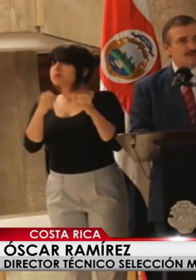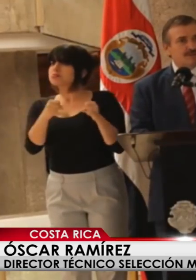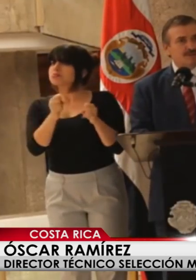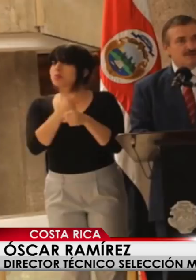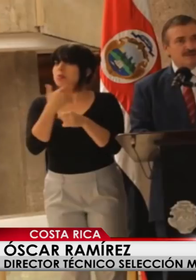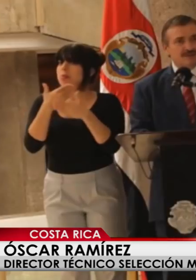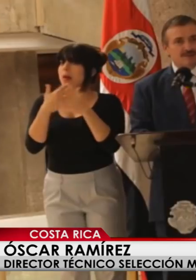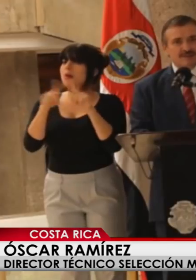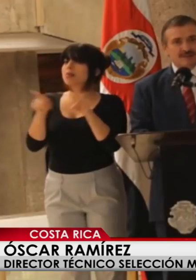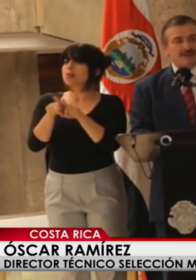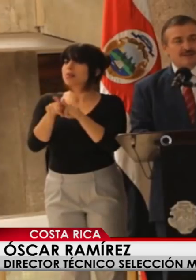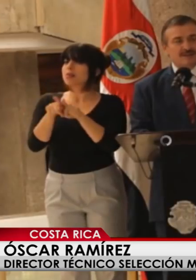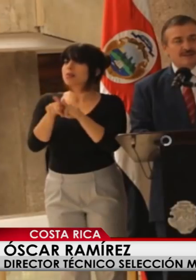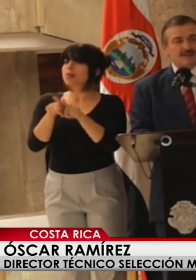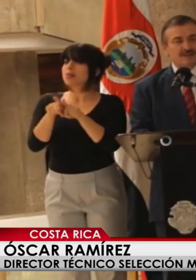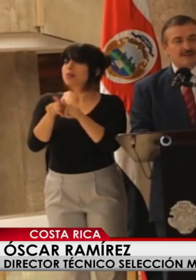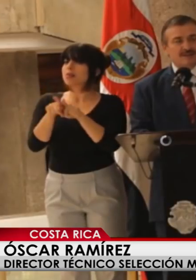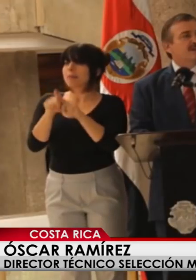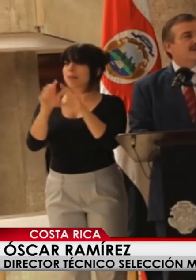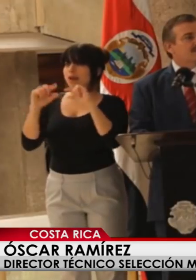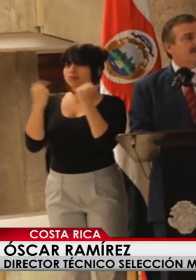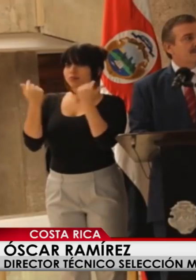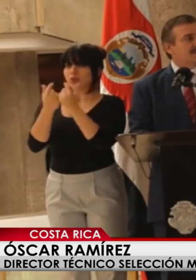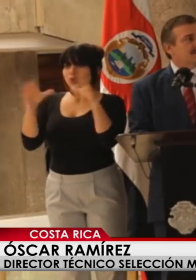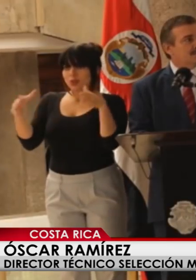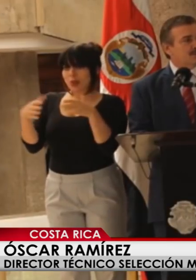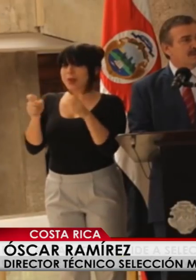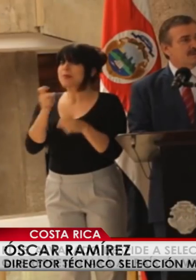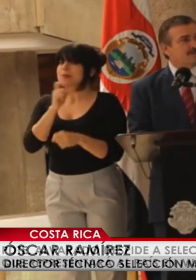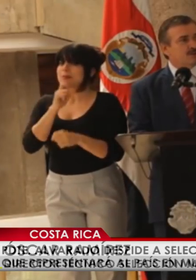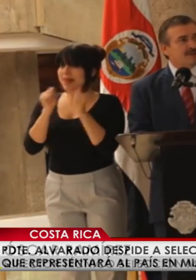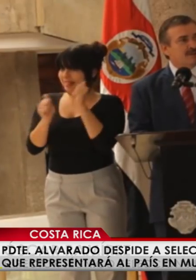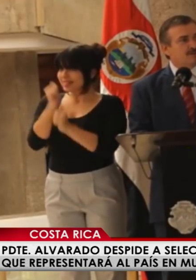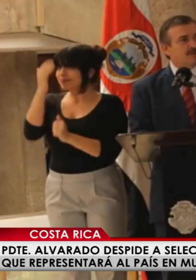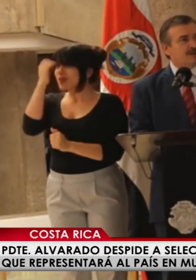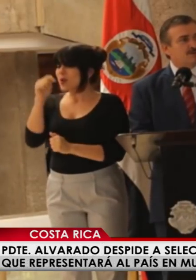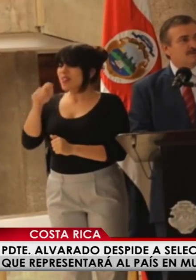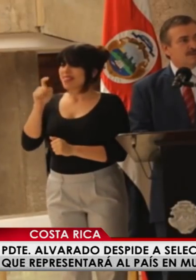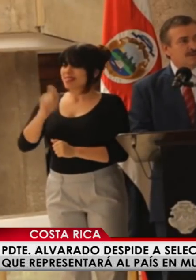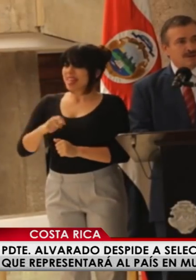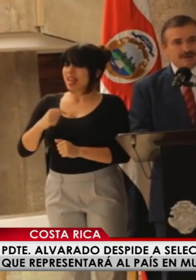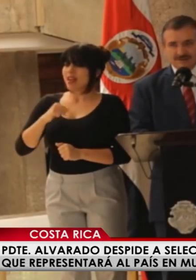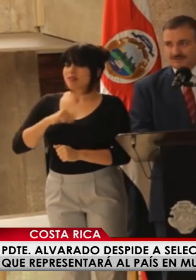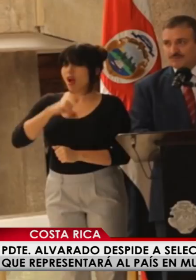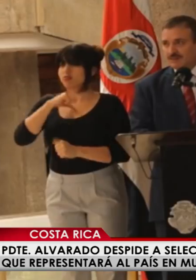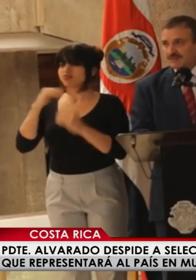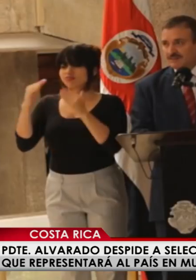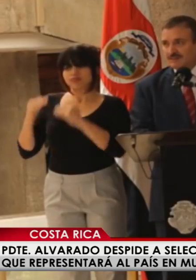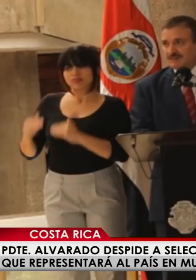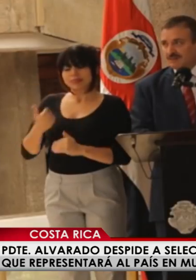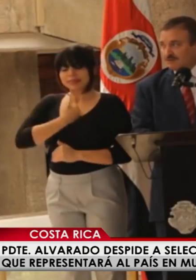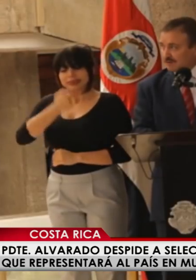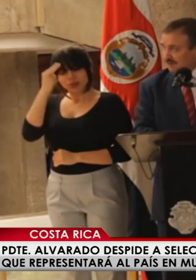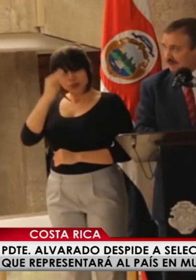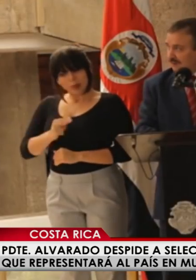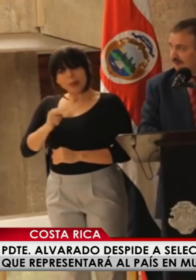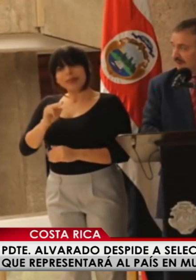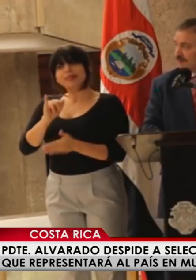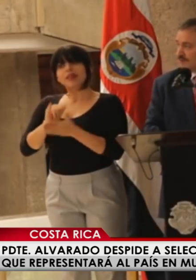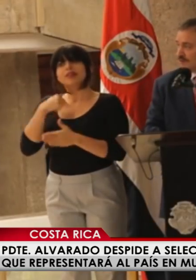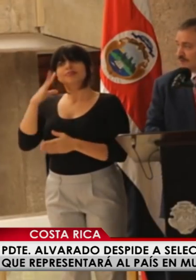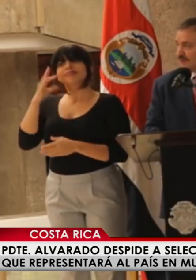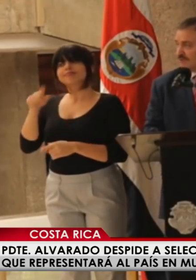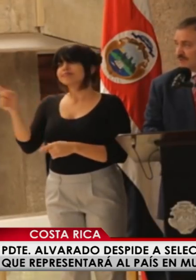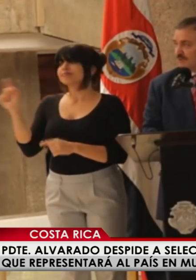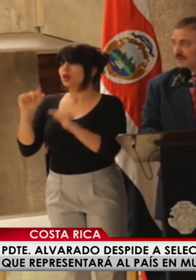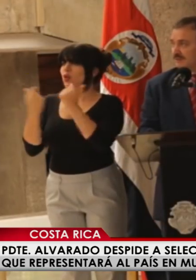pero también colectivamente, y es la que cuesta más, porque hay que poner el ego abajo, hay que ser humildes, y en eso yo creo que aquí hay un grupo